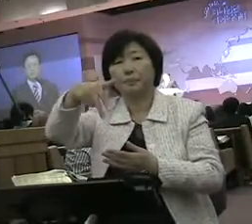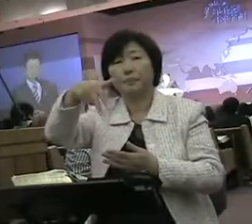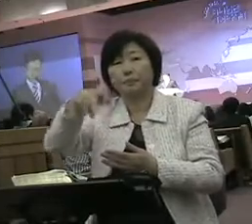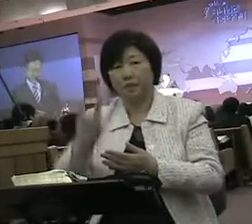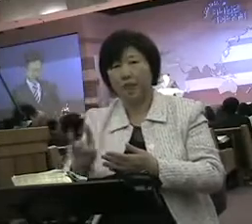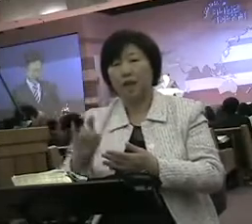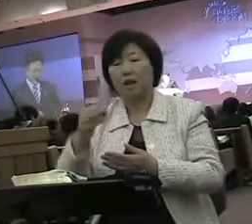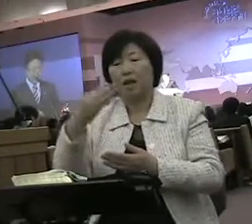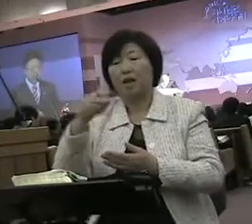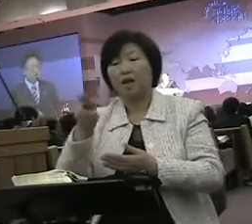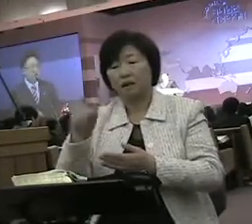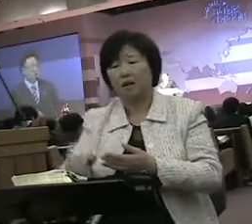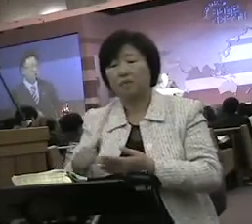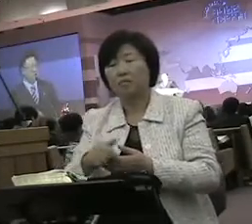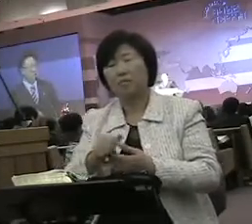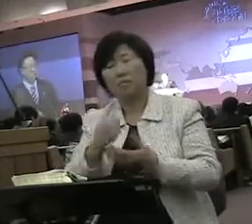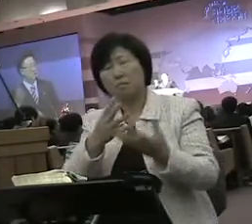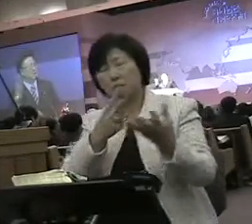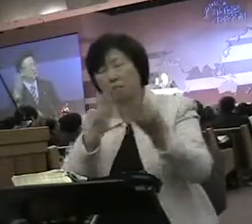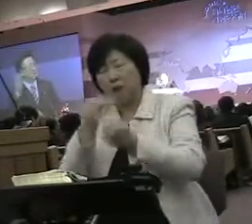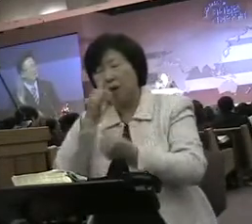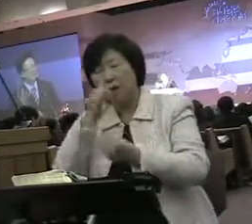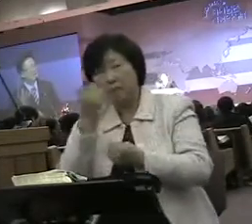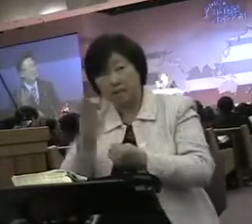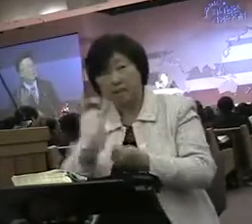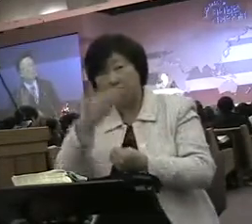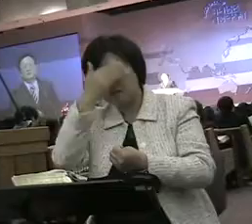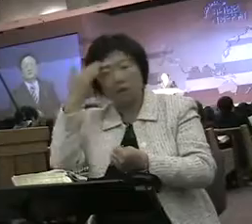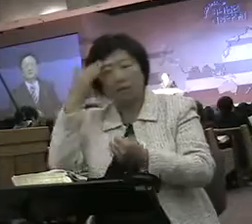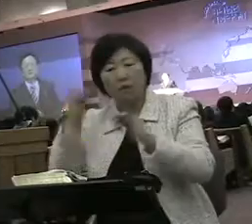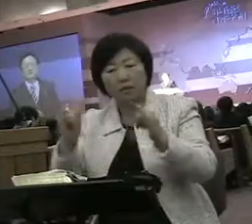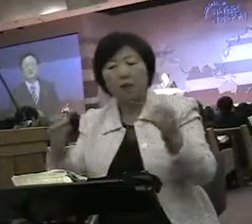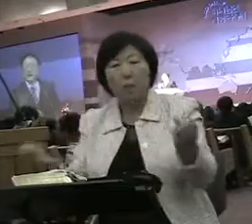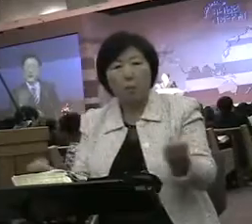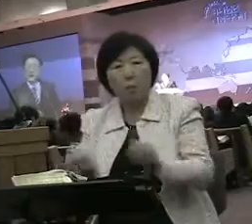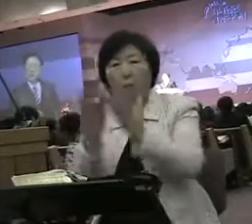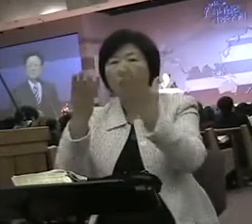불구하고 우리 자녀 세대가 폭발할 수 없는 한계입니다.